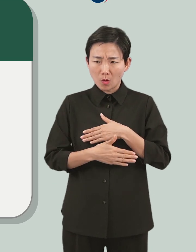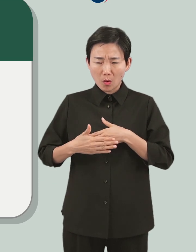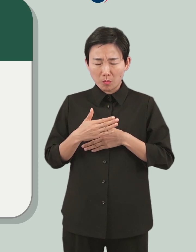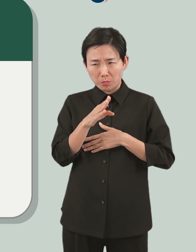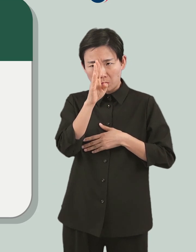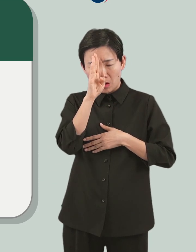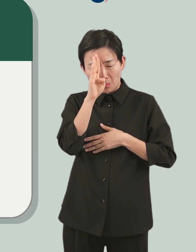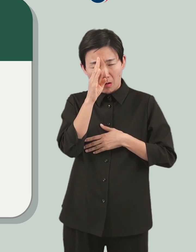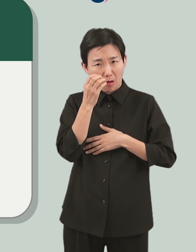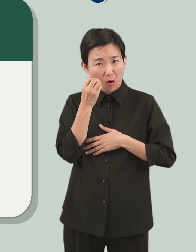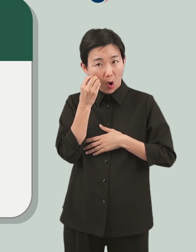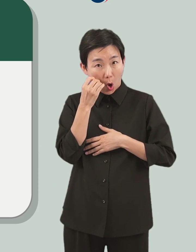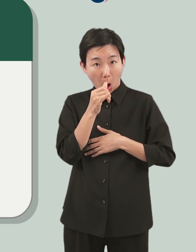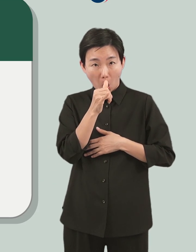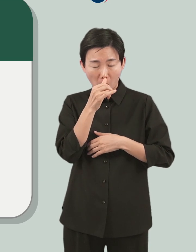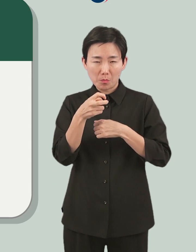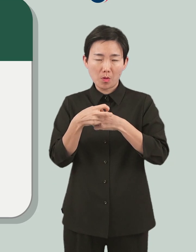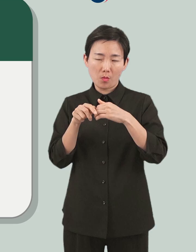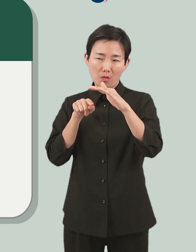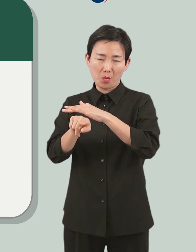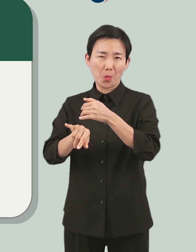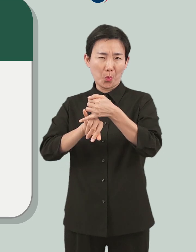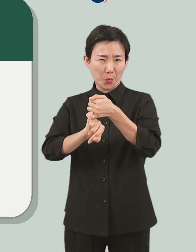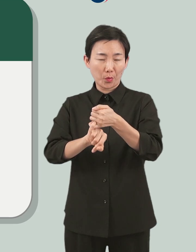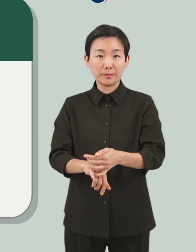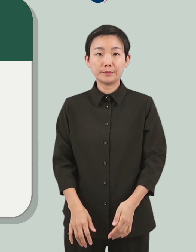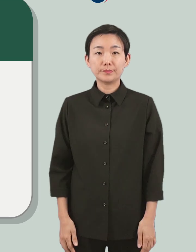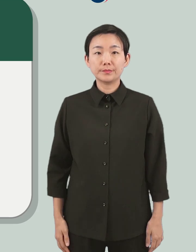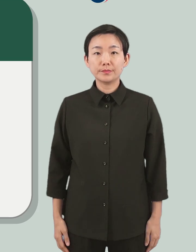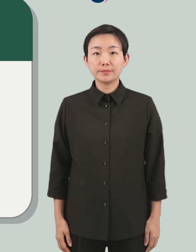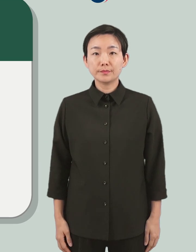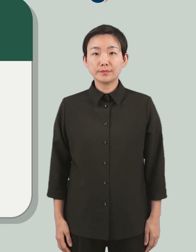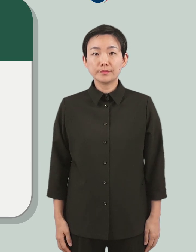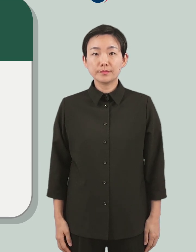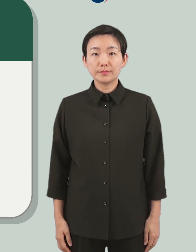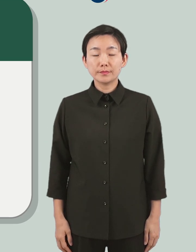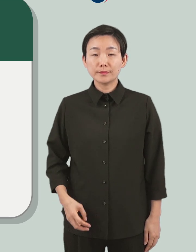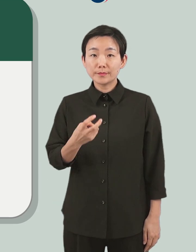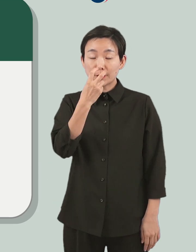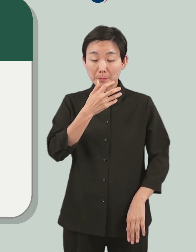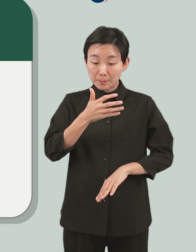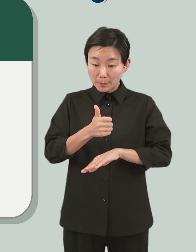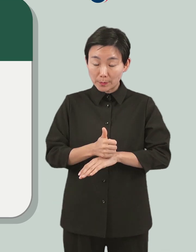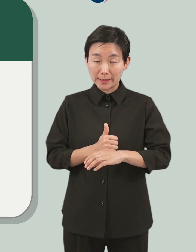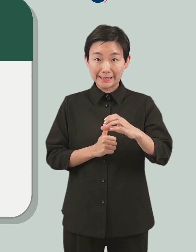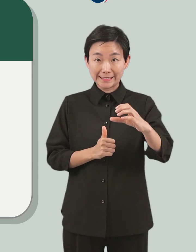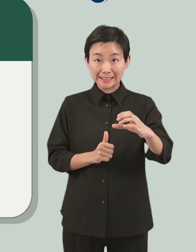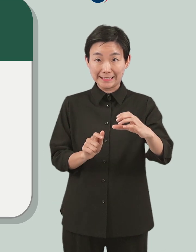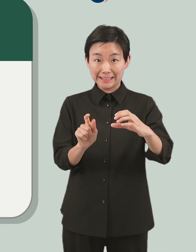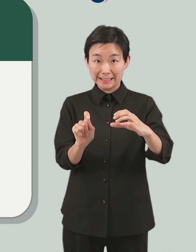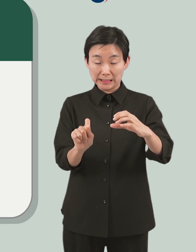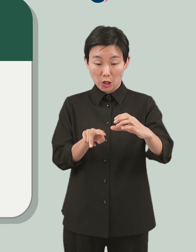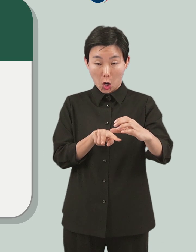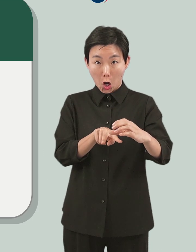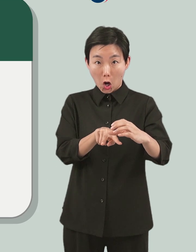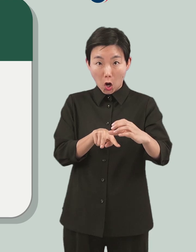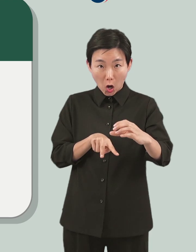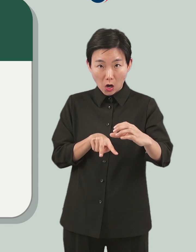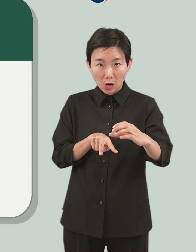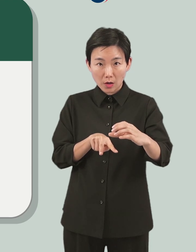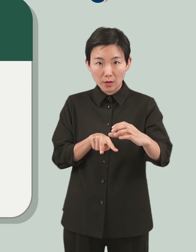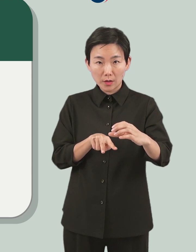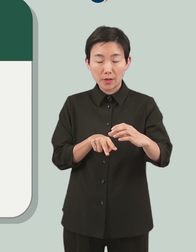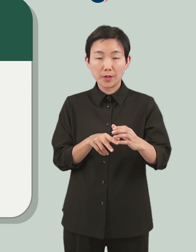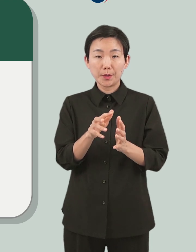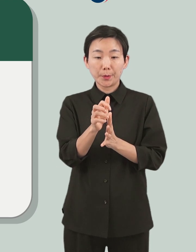간주합니다. 단, 음성 결과가 나타났더라도 증상이 있다면 병원을 방문하시기 바랍니다. 검사 결과